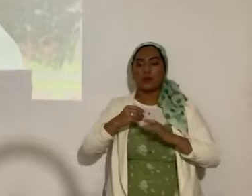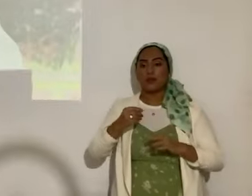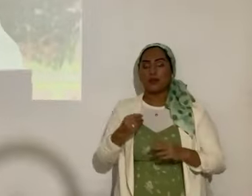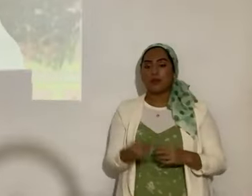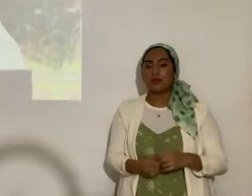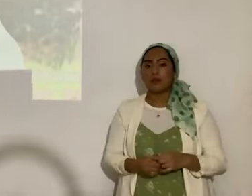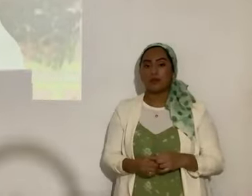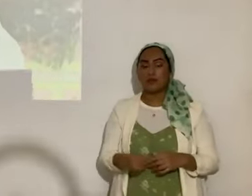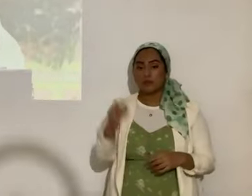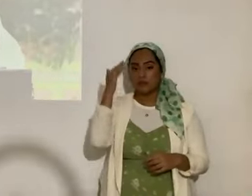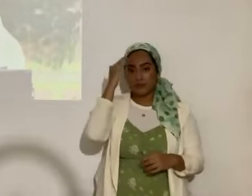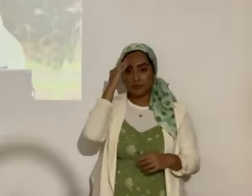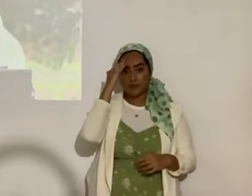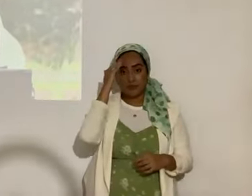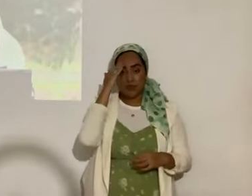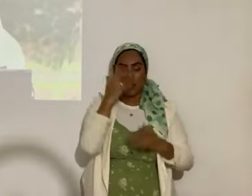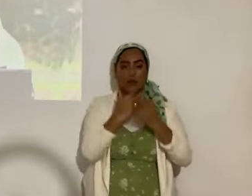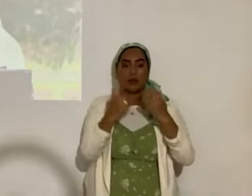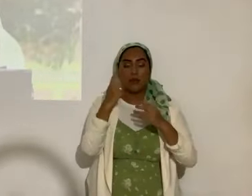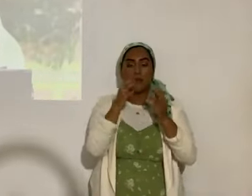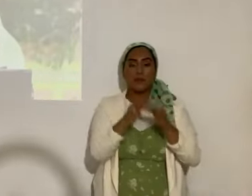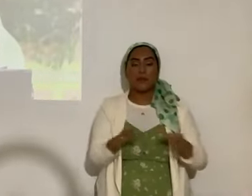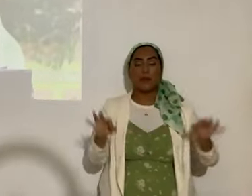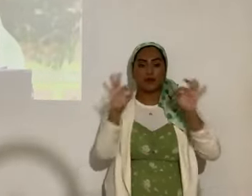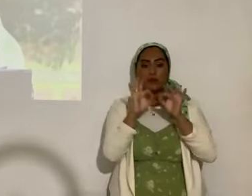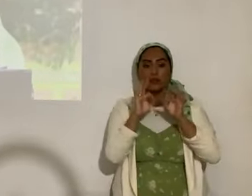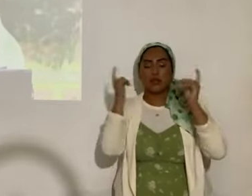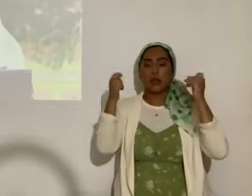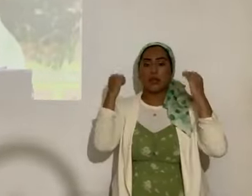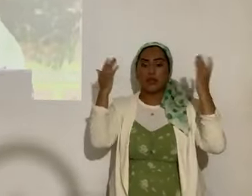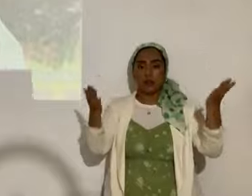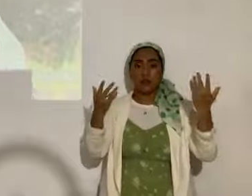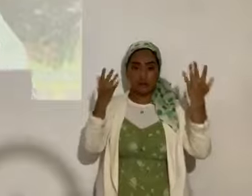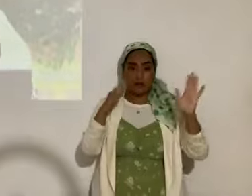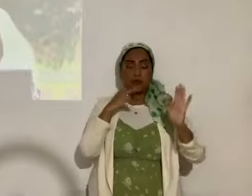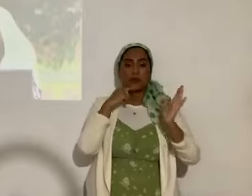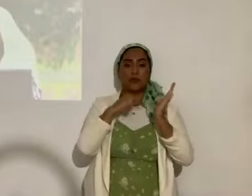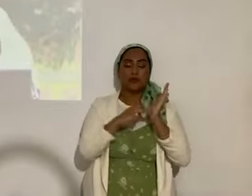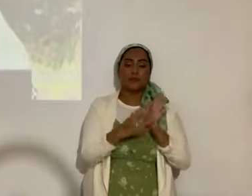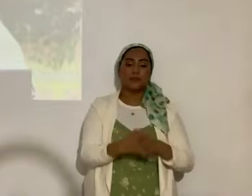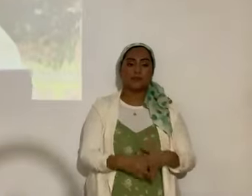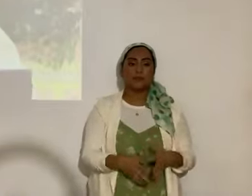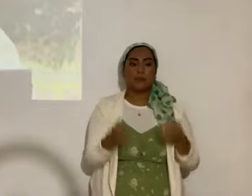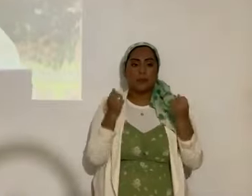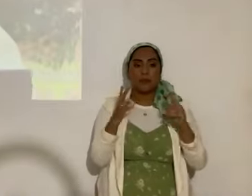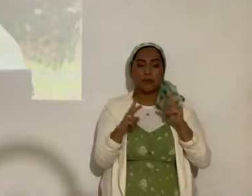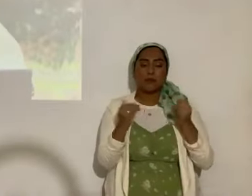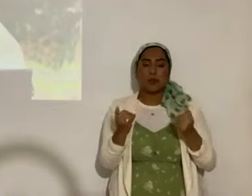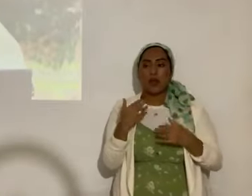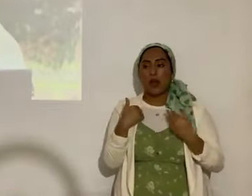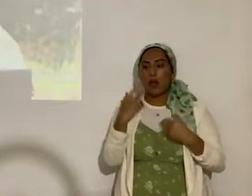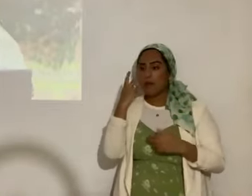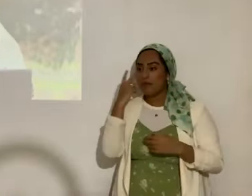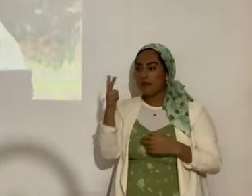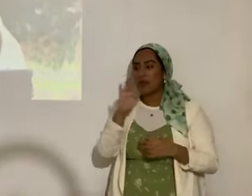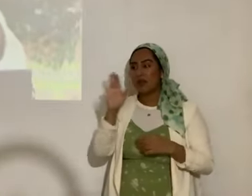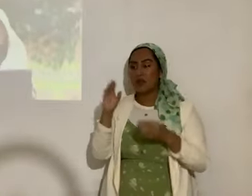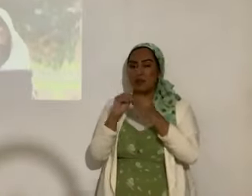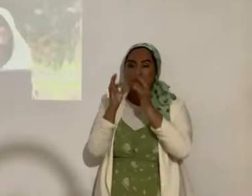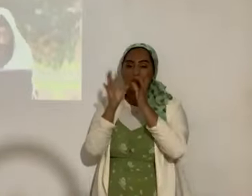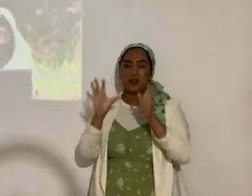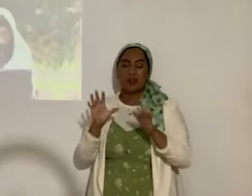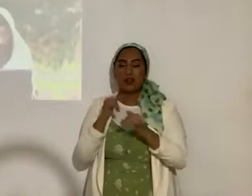o ser consciente de algo importante Aleluya si lo notaste muchos ahora tienen su mirada en sus